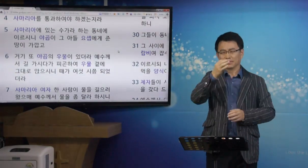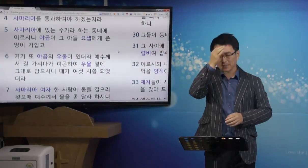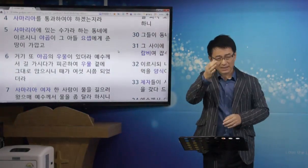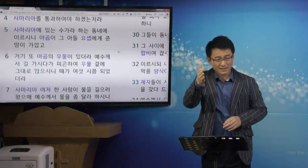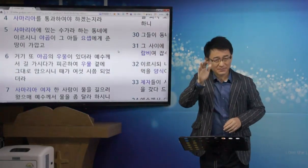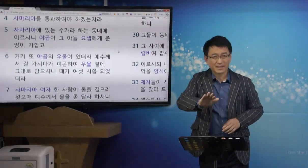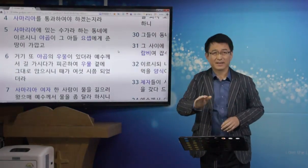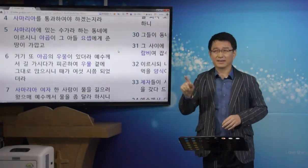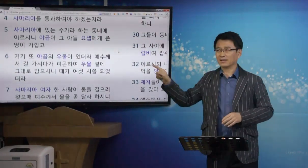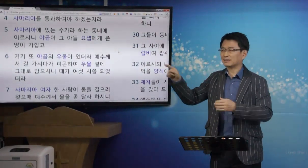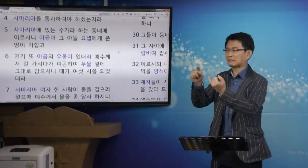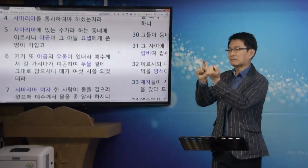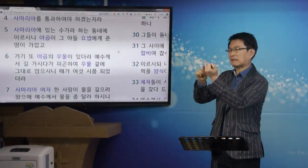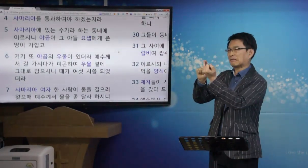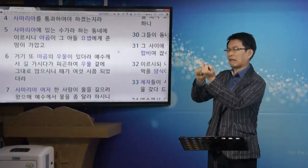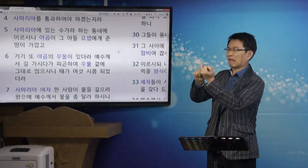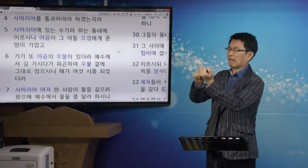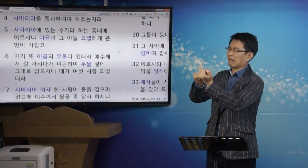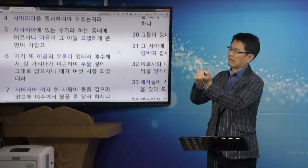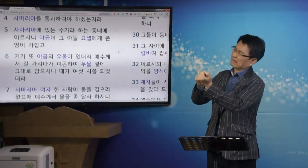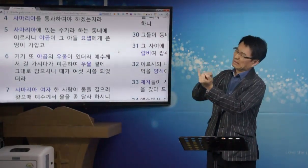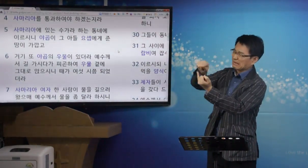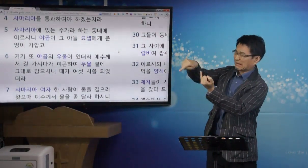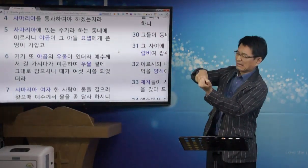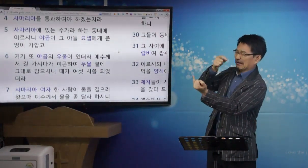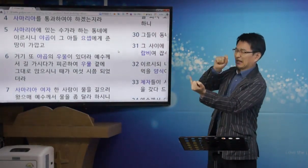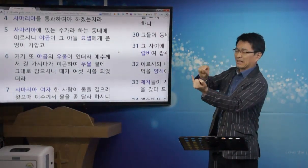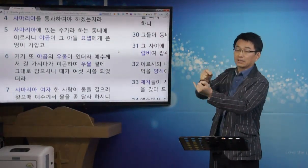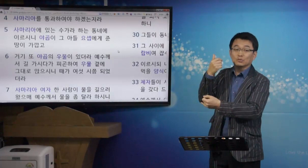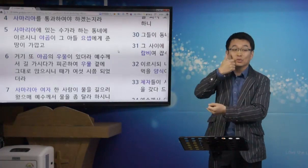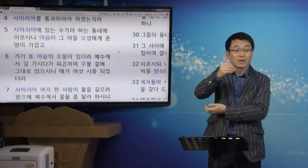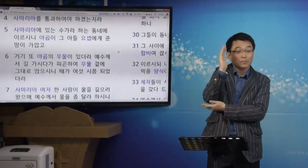발견하게 되었습니다. 죄송하지만 이 여인에 대해서